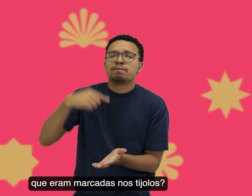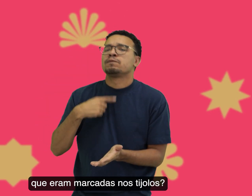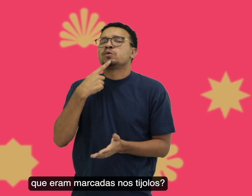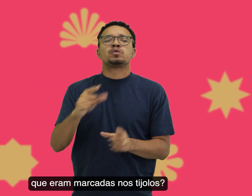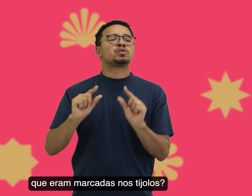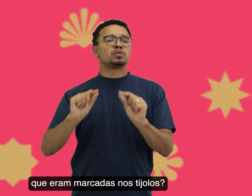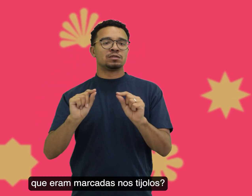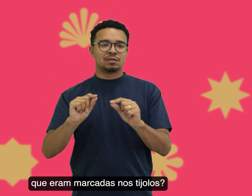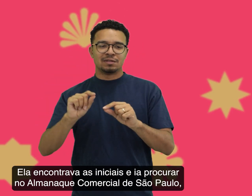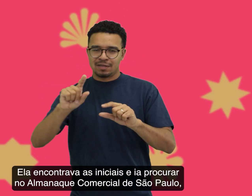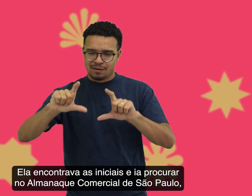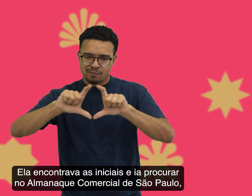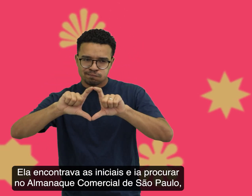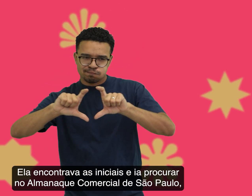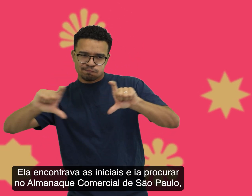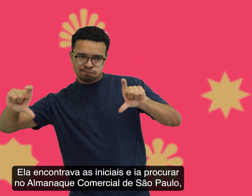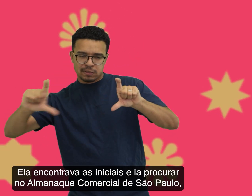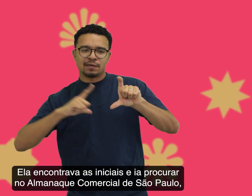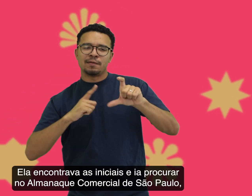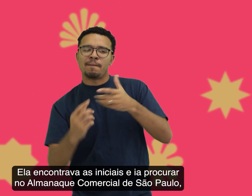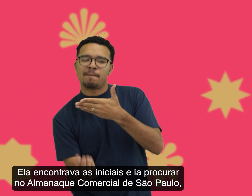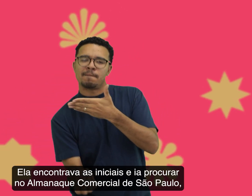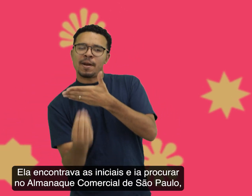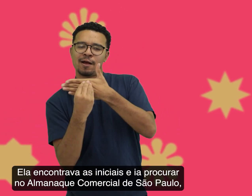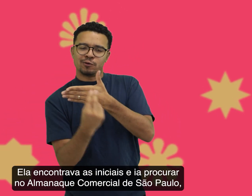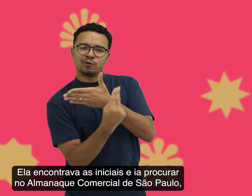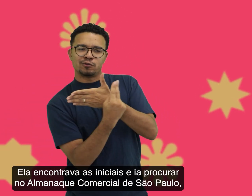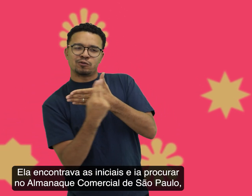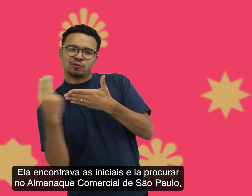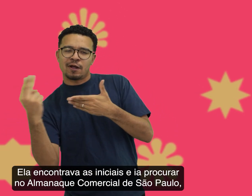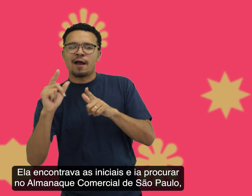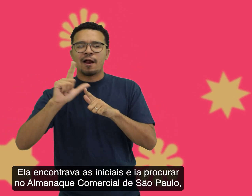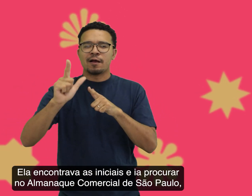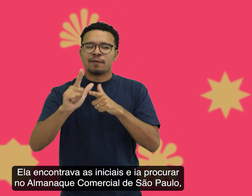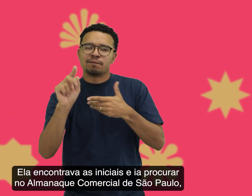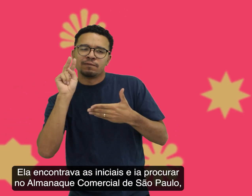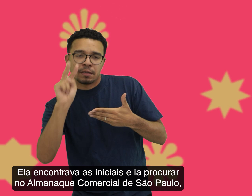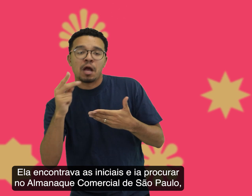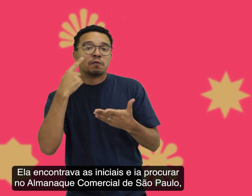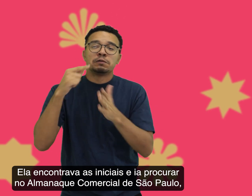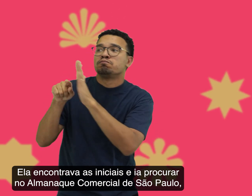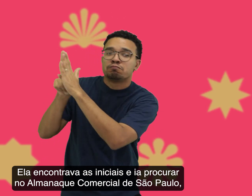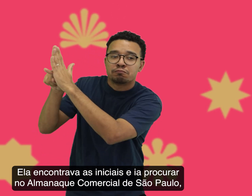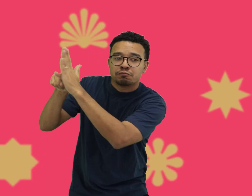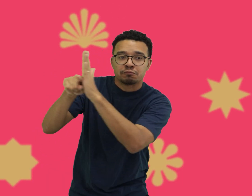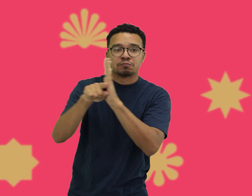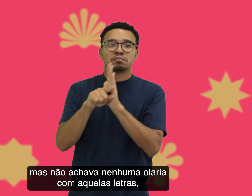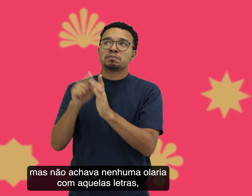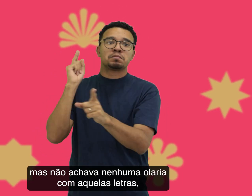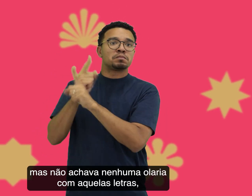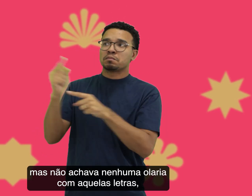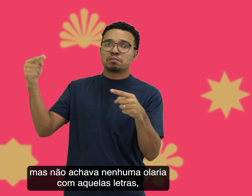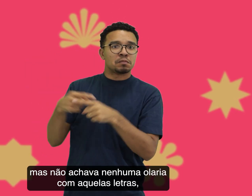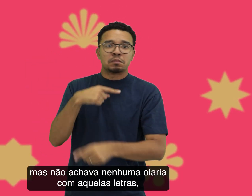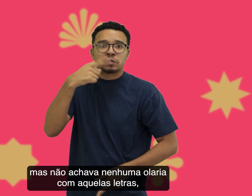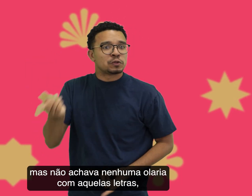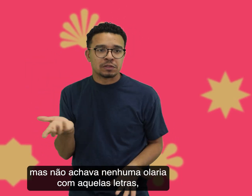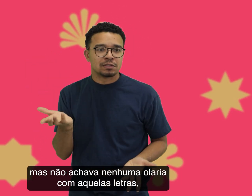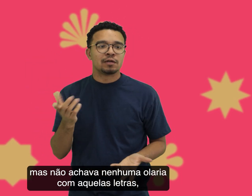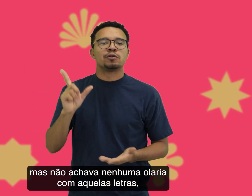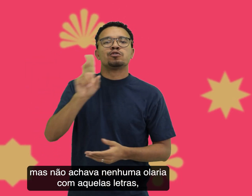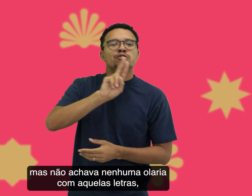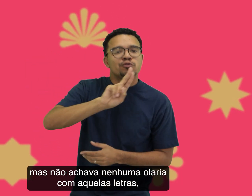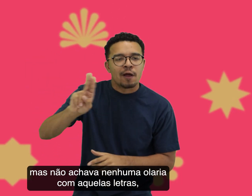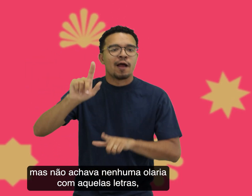que eram marcadas nos tijolos? Ela encontrava as iniciais, ia procurar no Almanaque Comercial de São Paulo, mas não